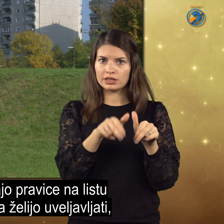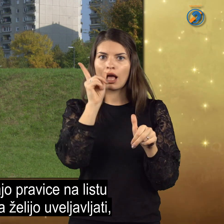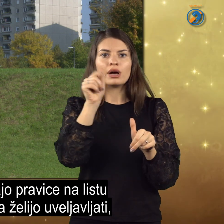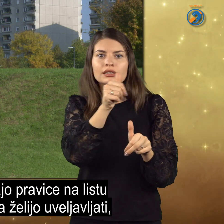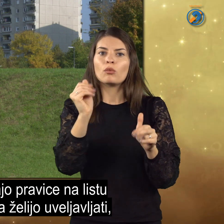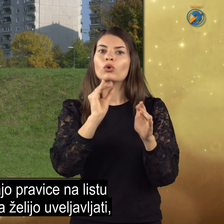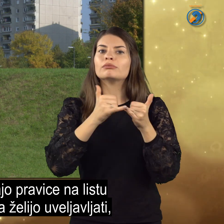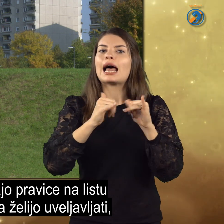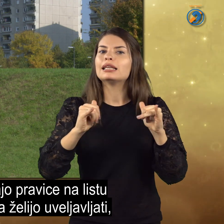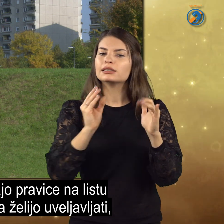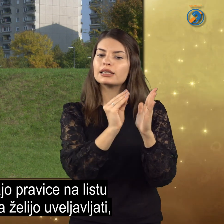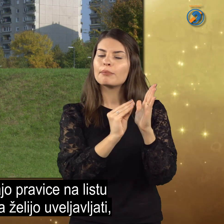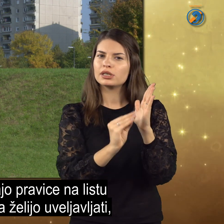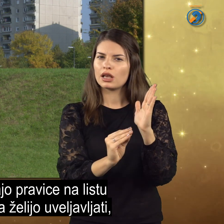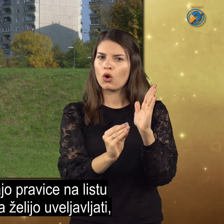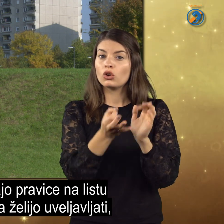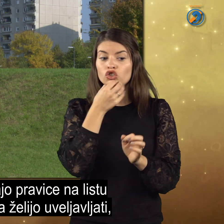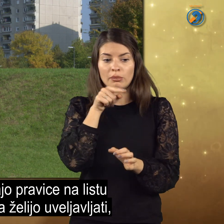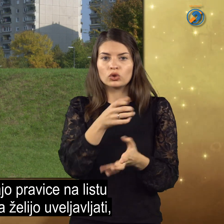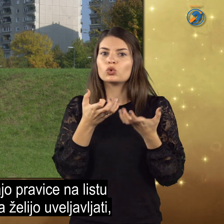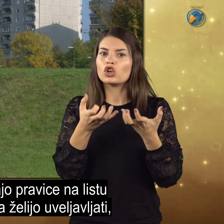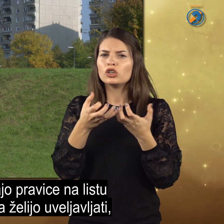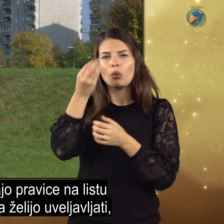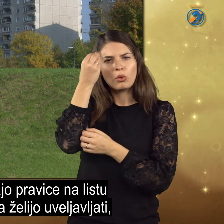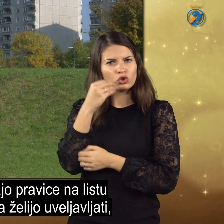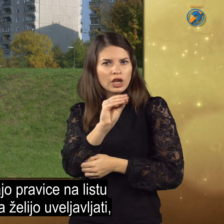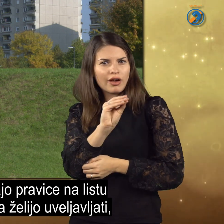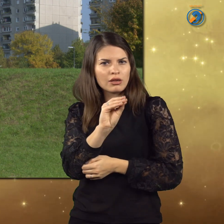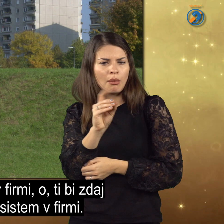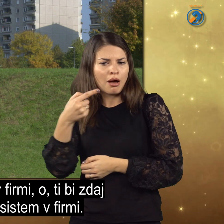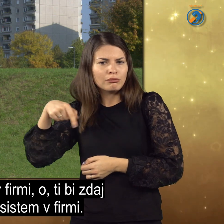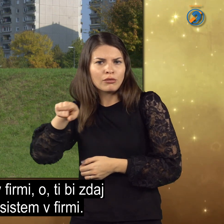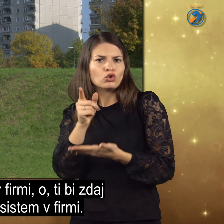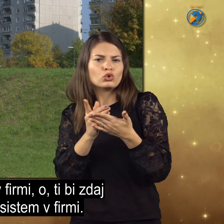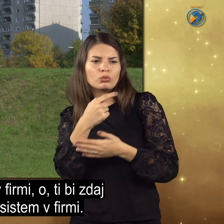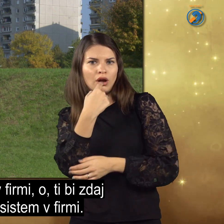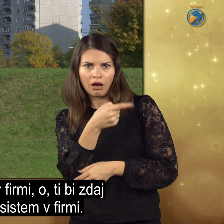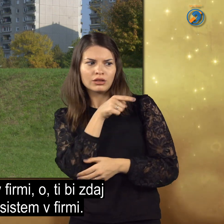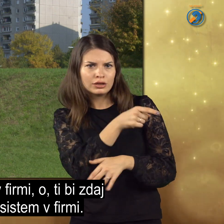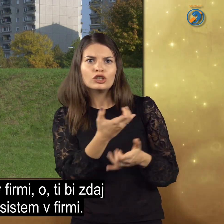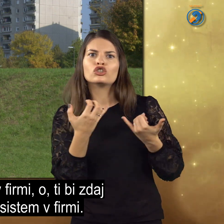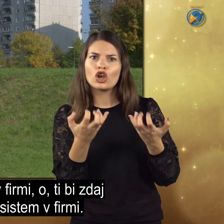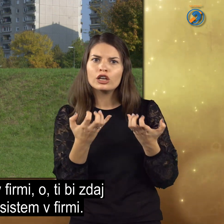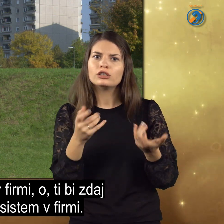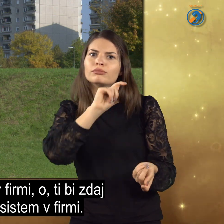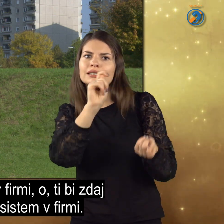pravice samo na listu papirja. Če jih pa želijo upoštevati, je pa ona varianta, ti bi